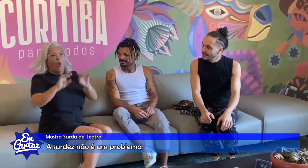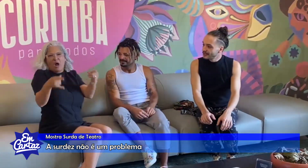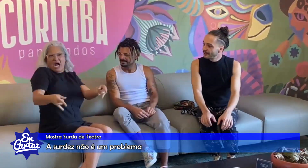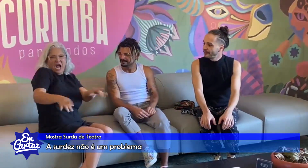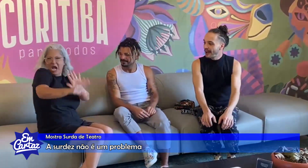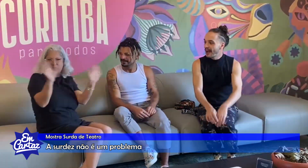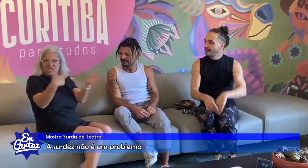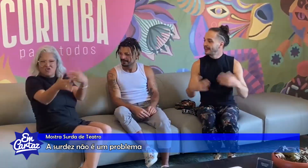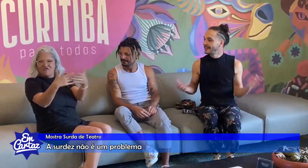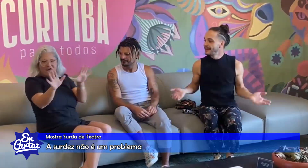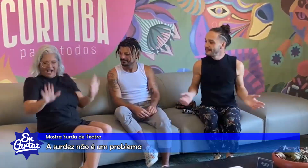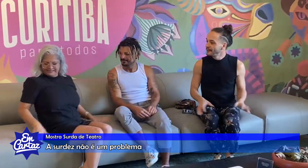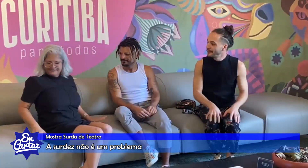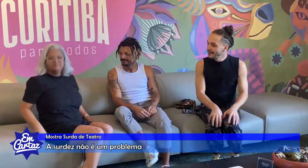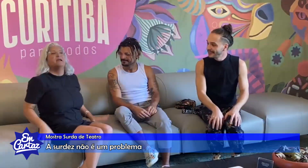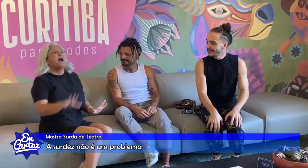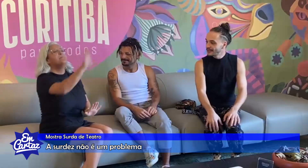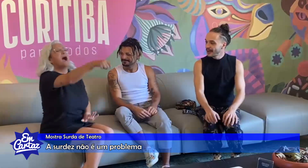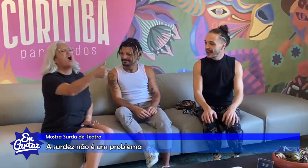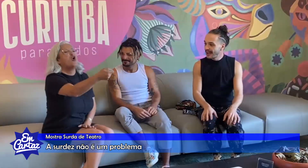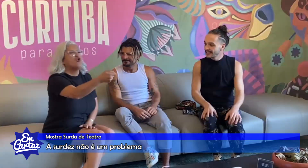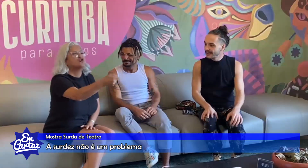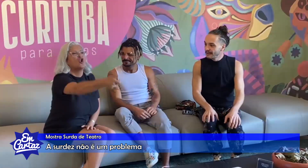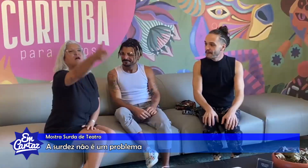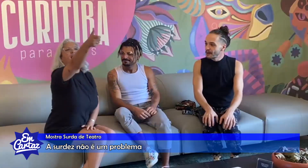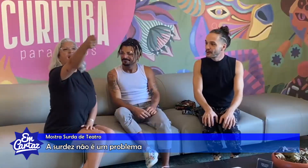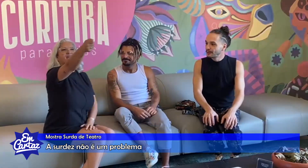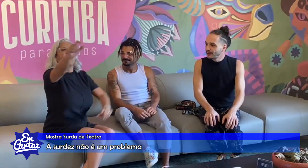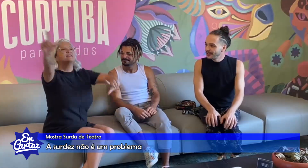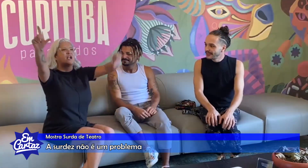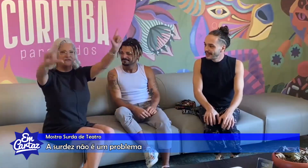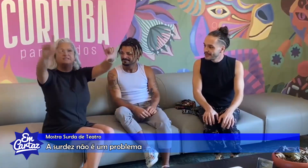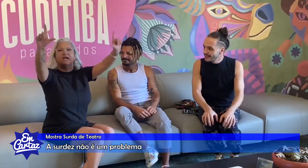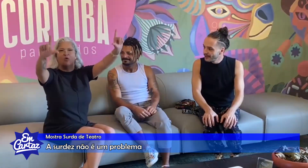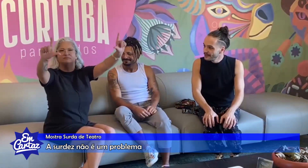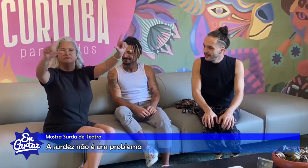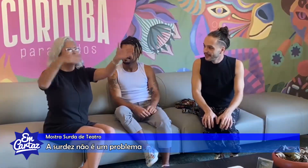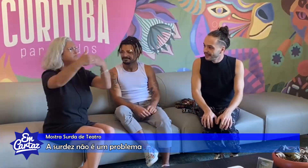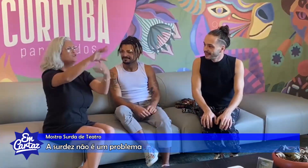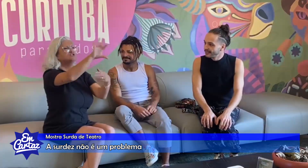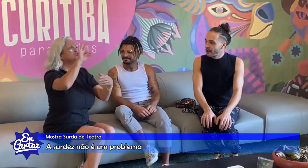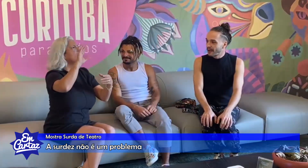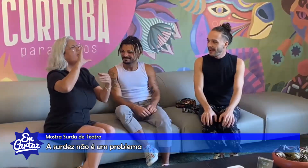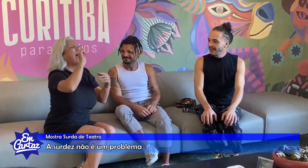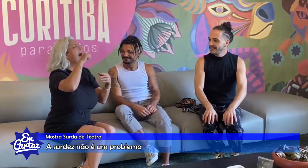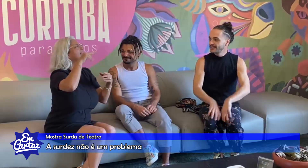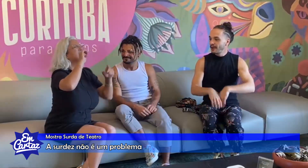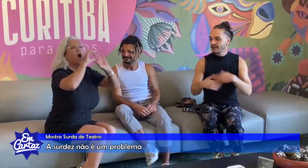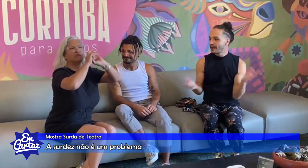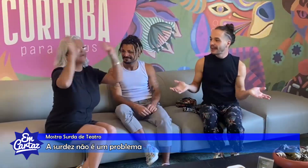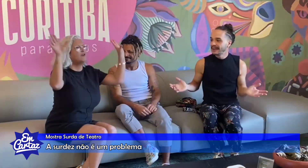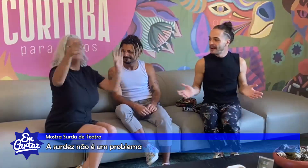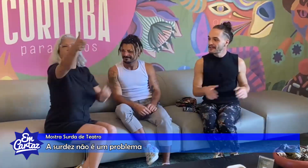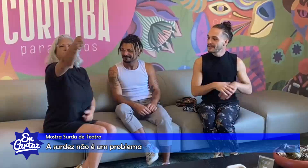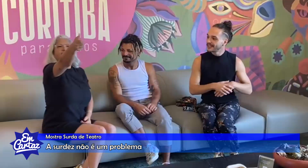no sofá, ou na cama, enfim, na sua casa, pega o controle da televisão, escolhe qualquer canal que você